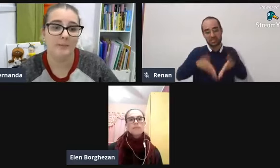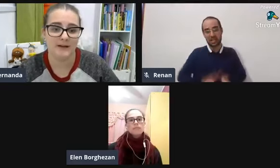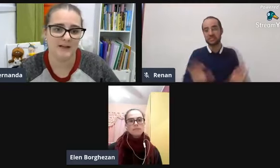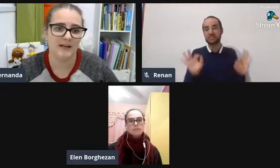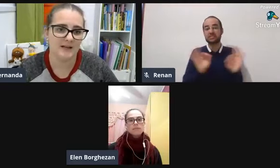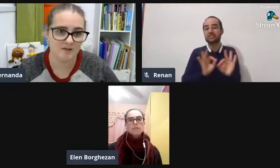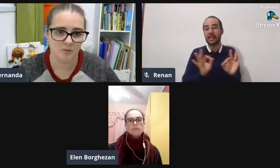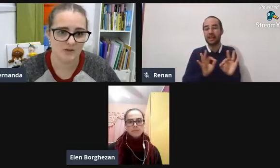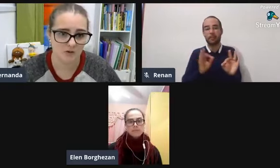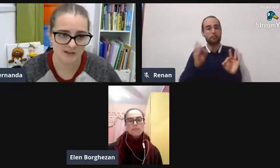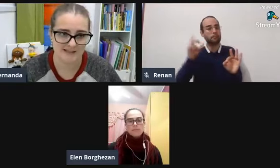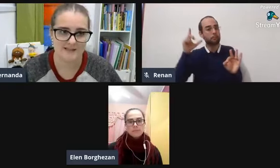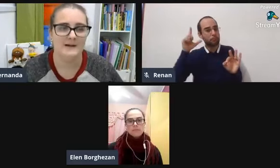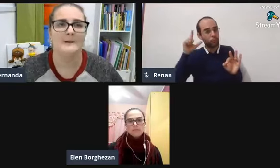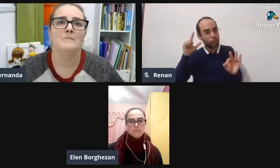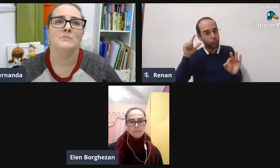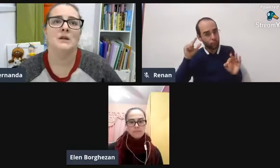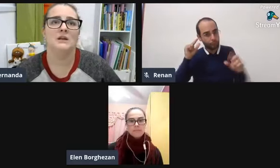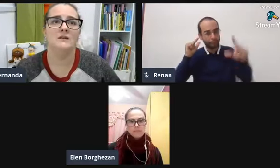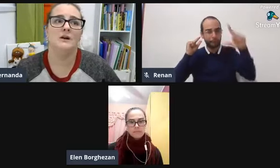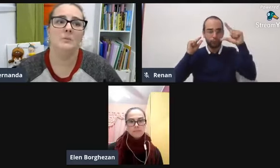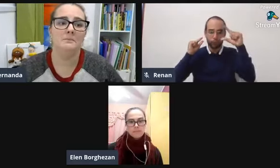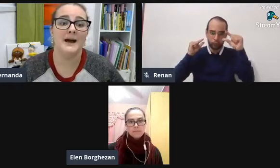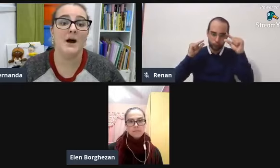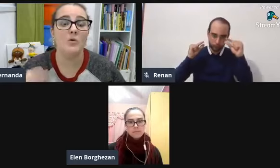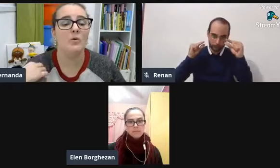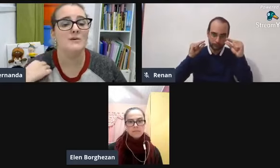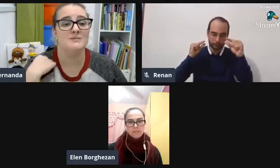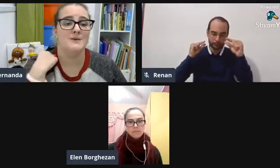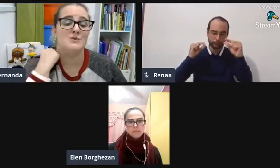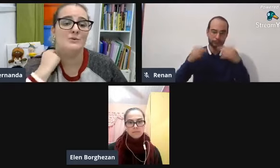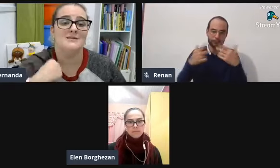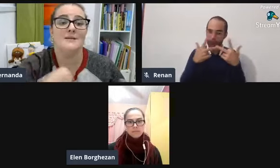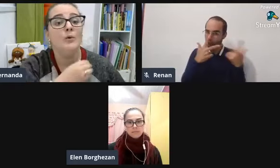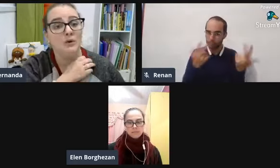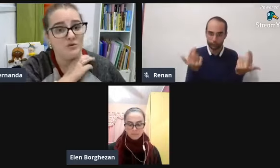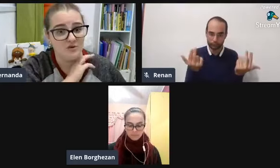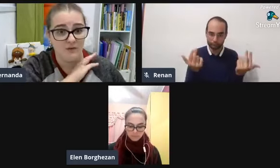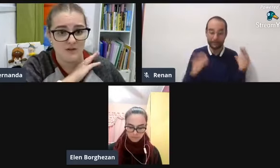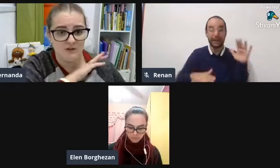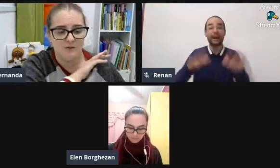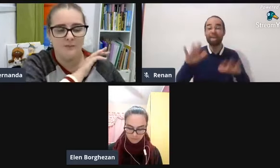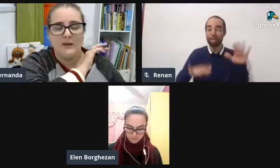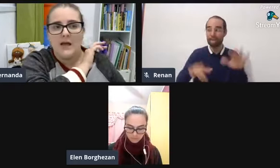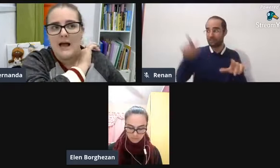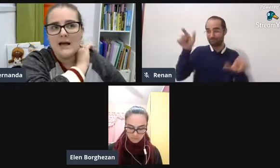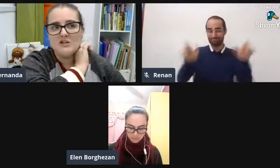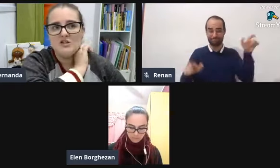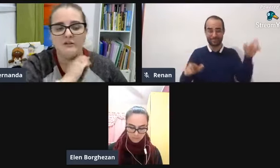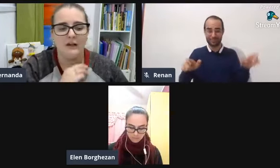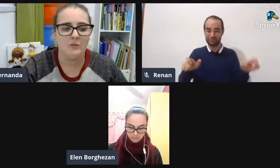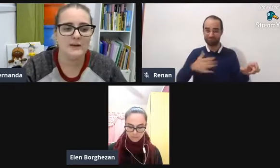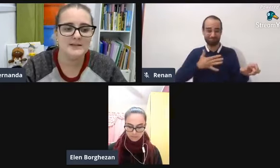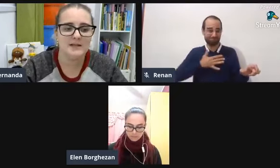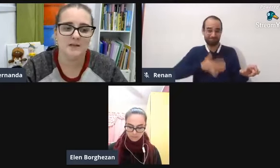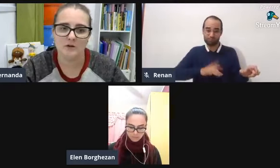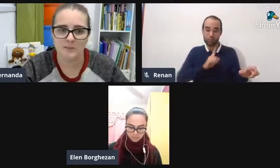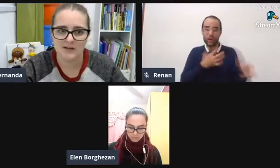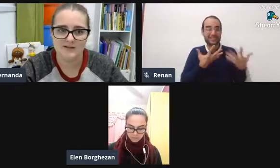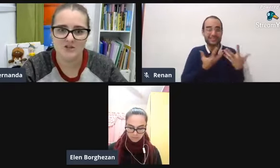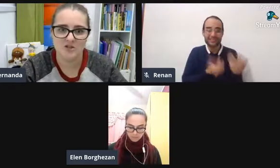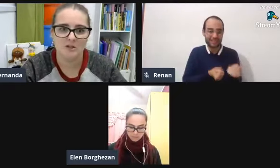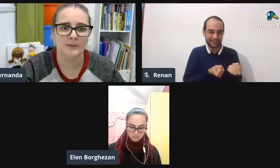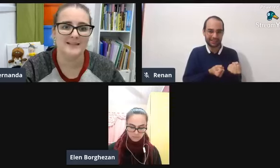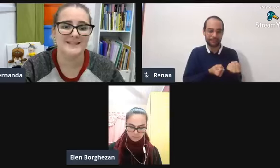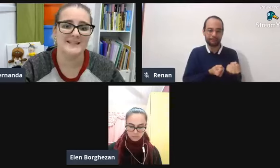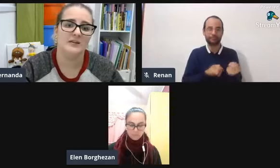tempo, perderem as duas coisas. Então, para algumas pessoas é muito difícil. A gente tem uma síndrome